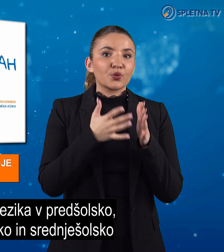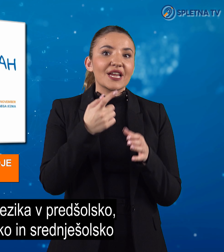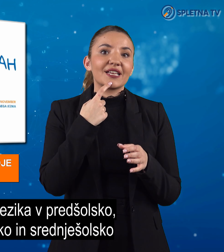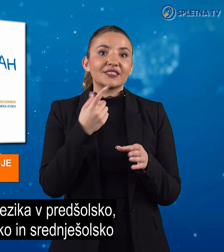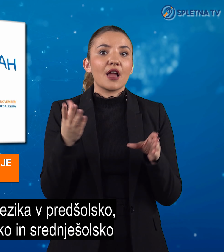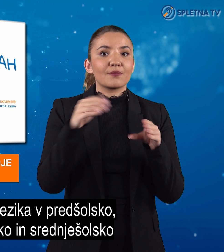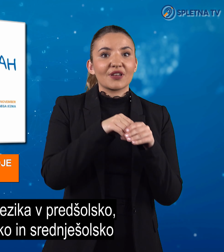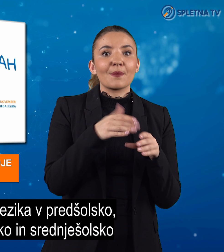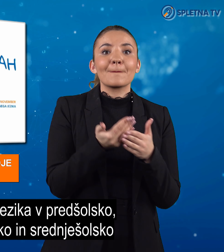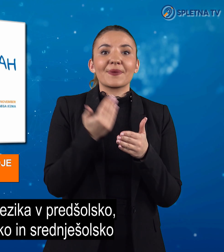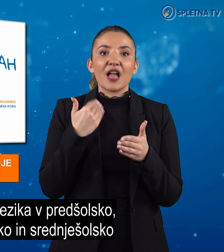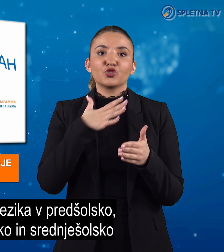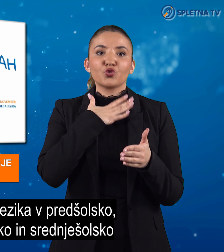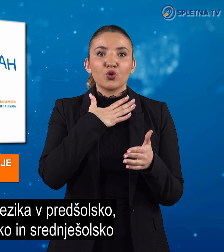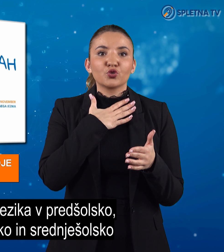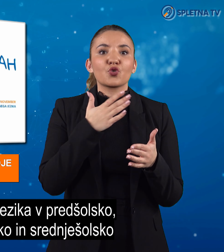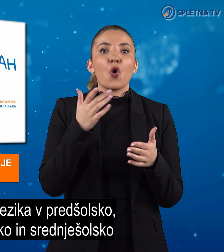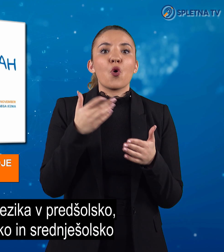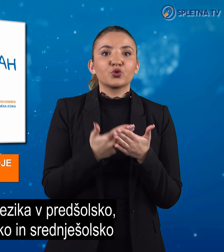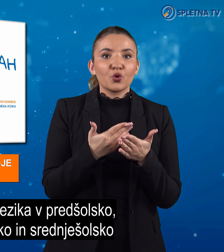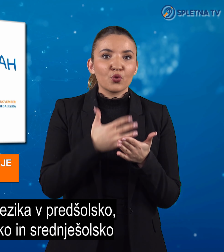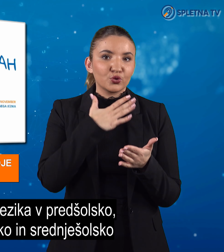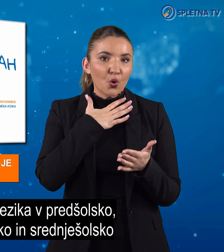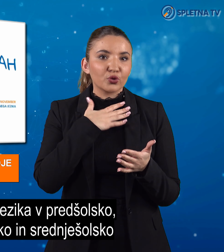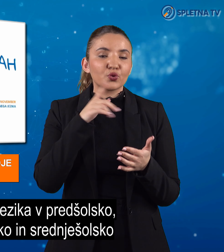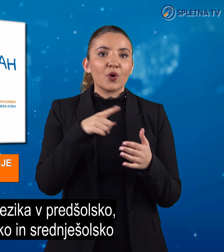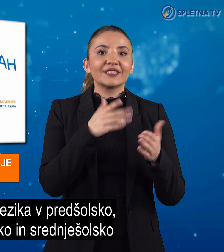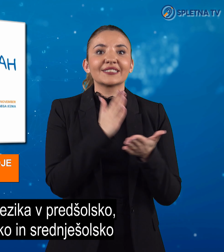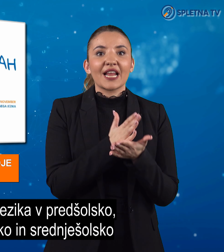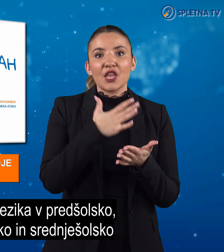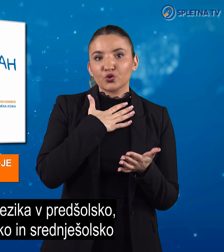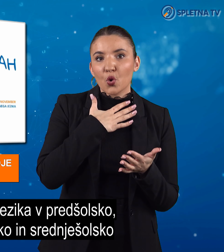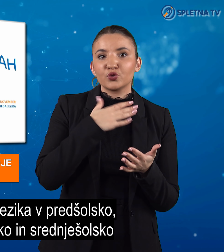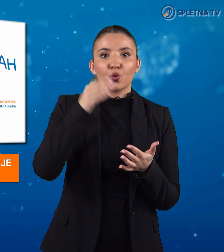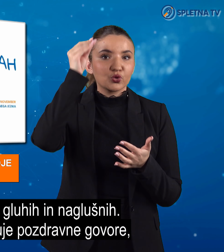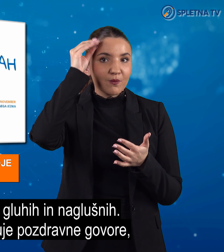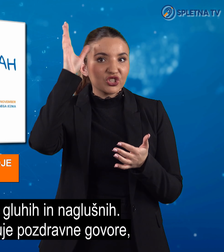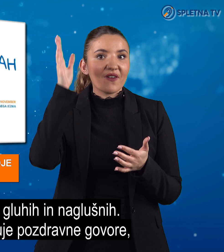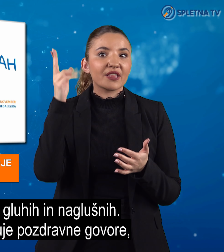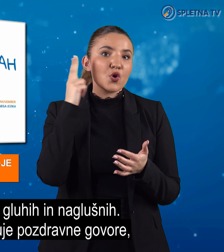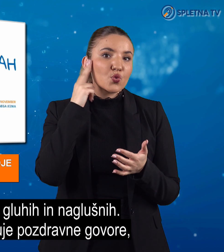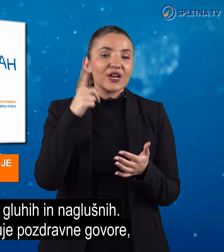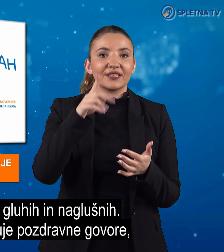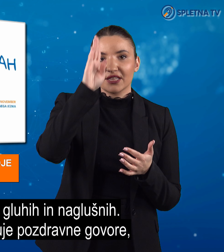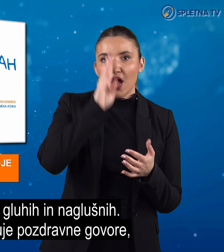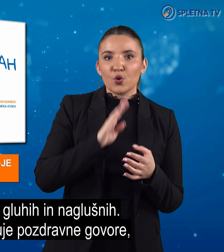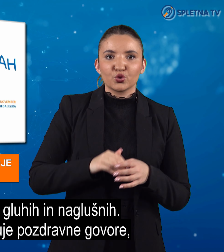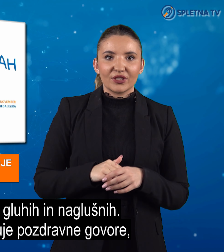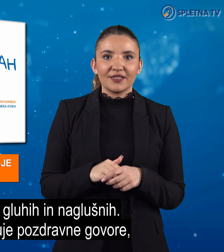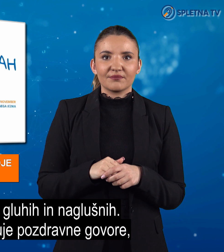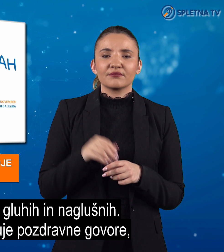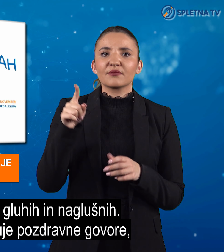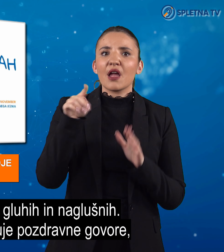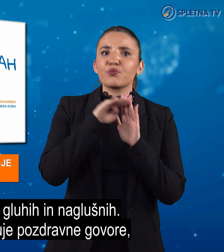za vključitev slovenskega znakovnega jezika v predšolsko, osnovnošolsko in srednješolsko izobraževanje gluhih